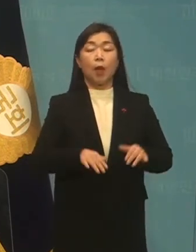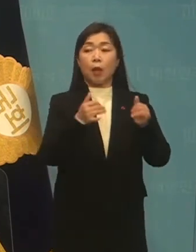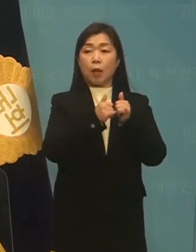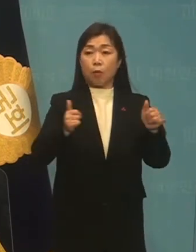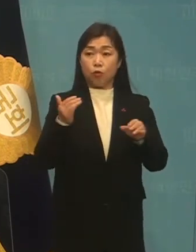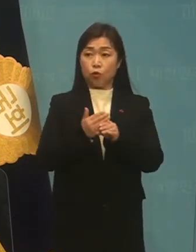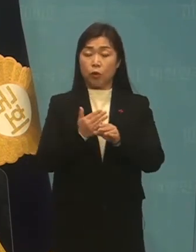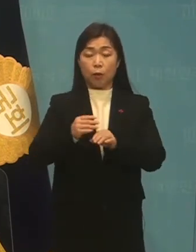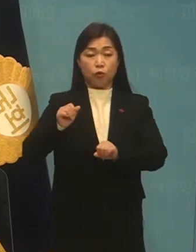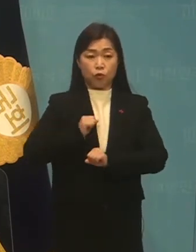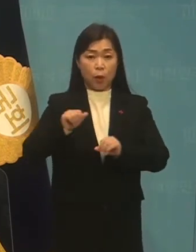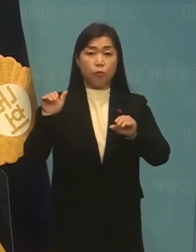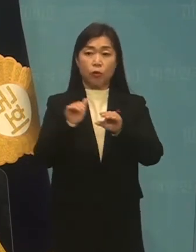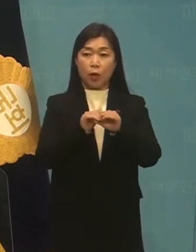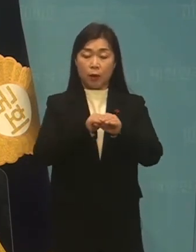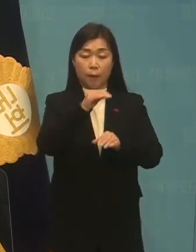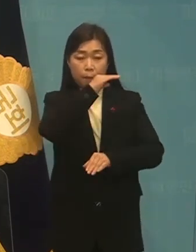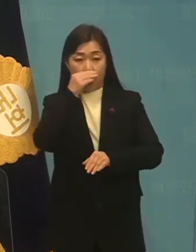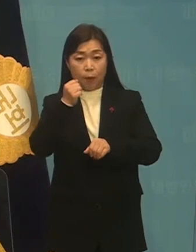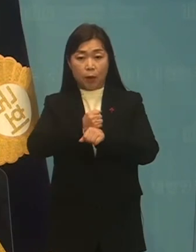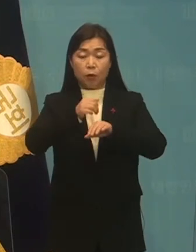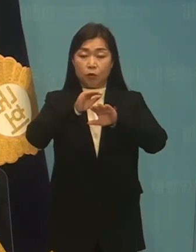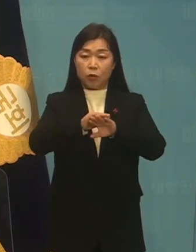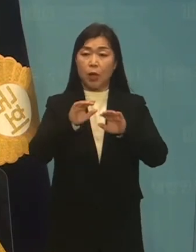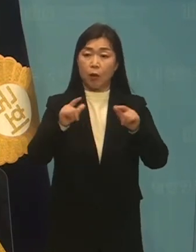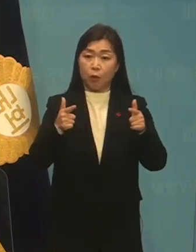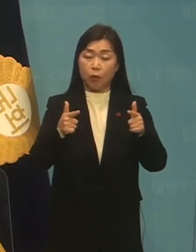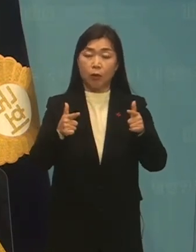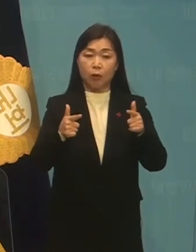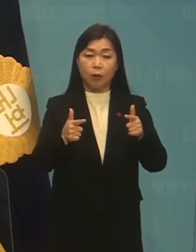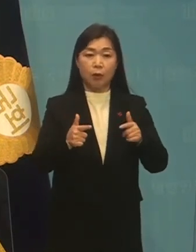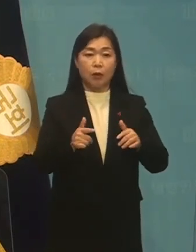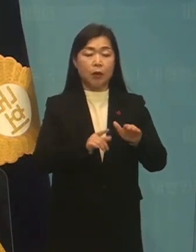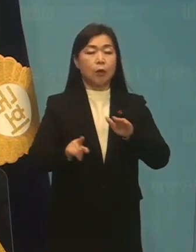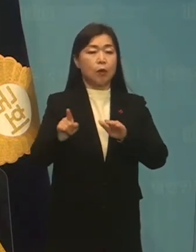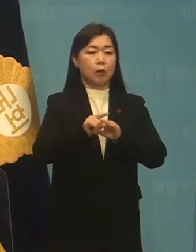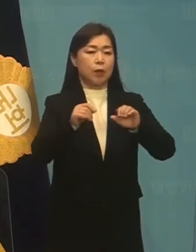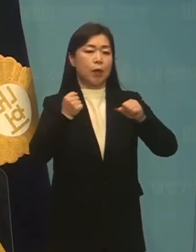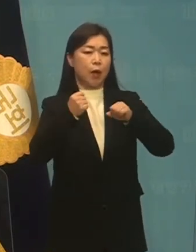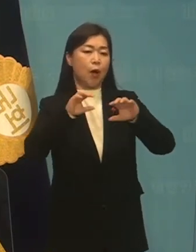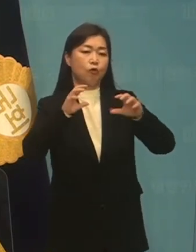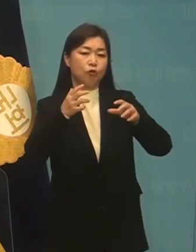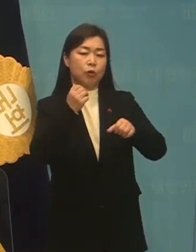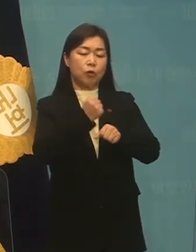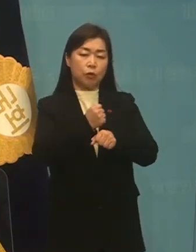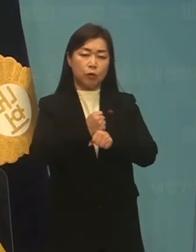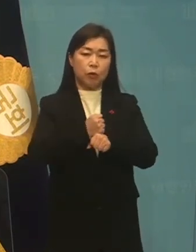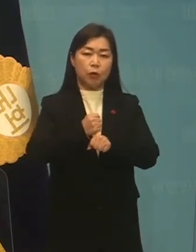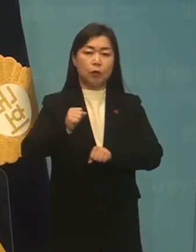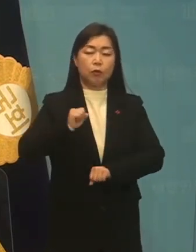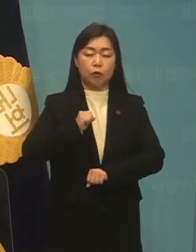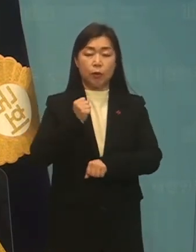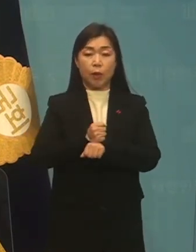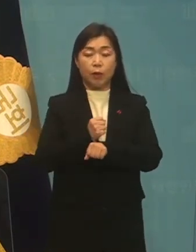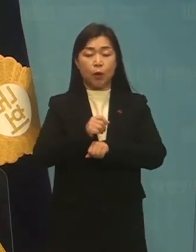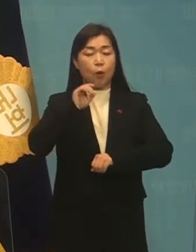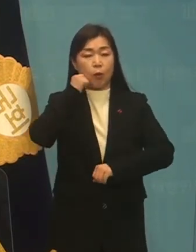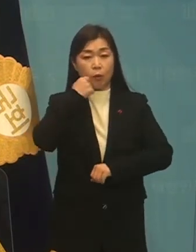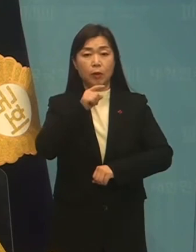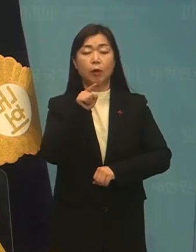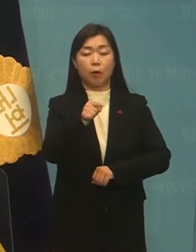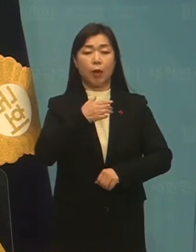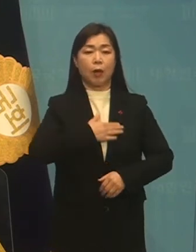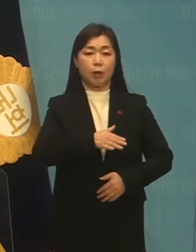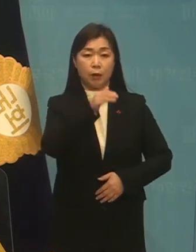사람 중심의 병역 문화를 바로 세우지 않고서는 선진 강군으로 나아갈 수 없다는 사실을 알고